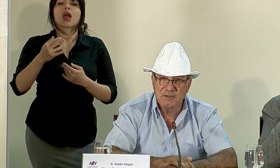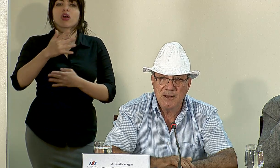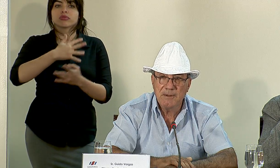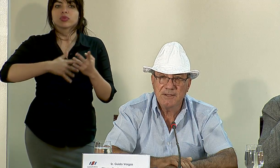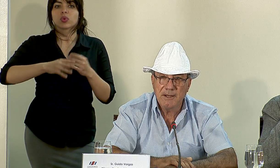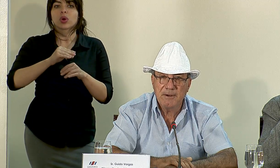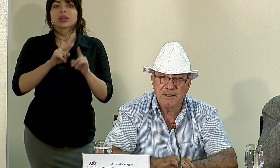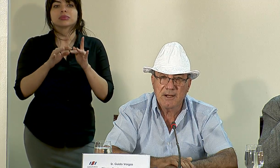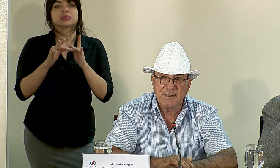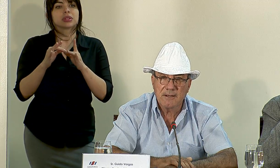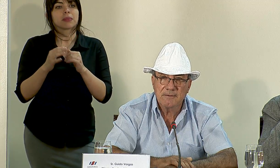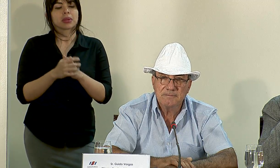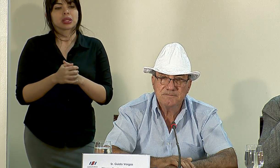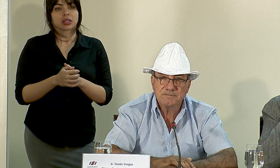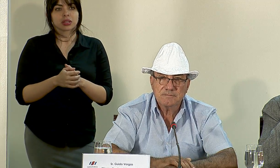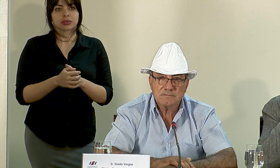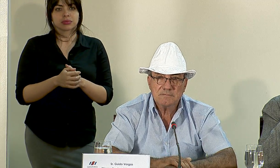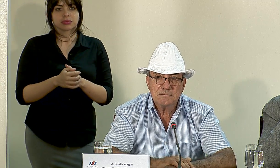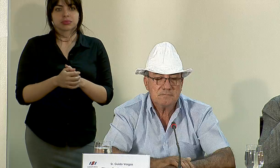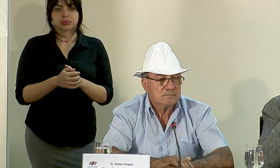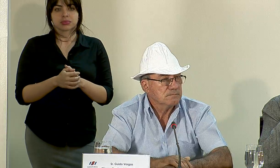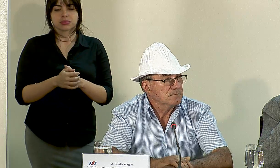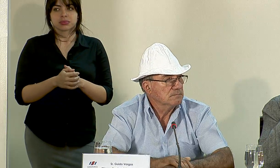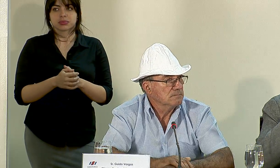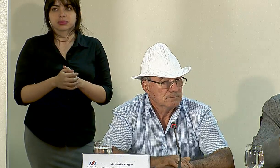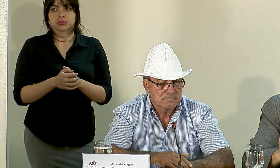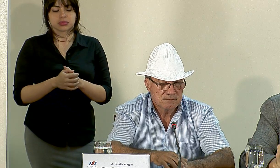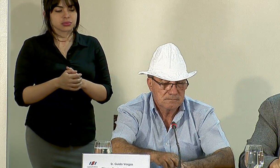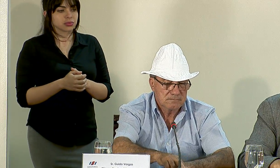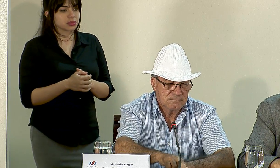y especialmente en la parte cárnica.